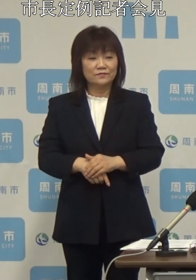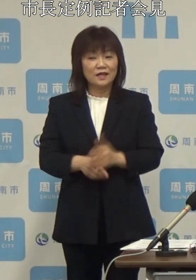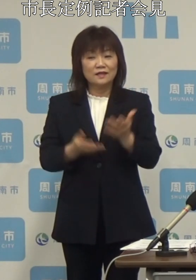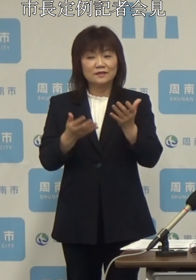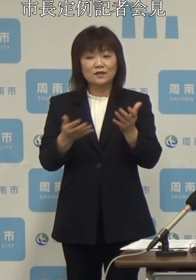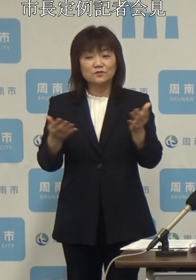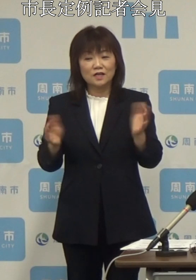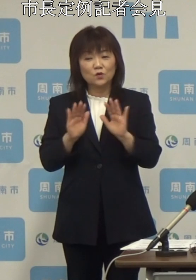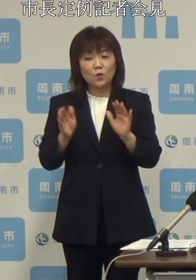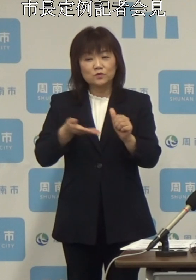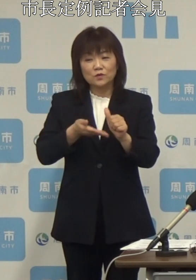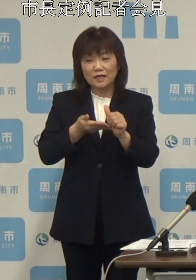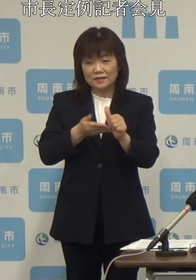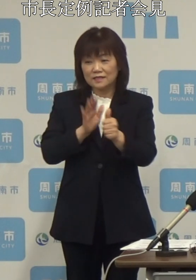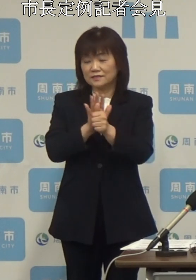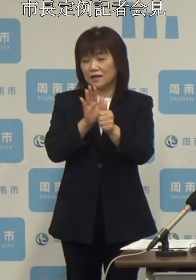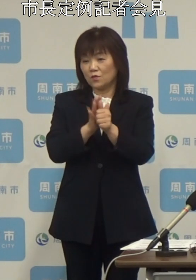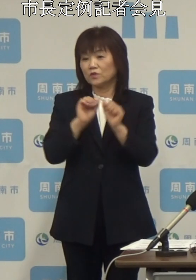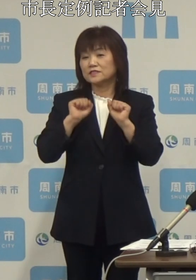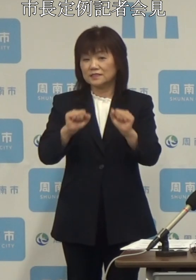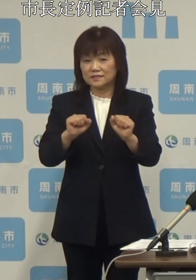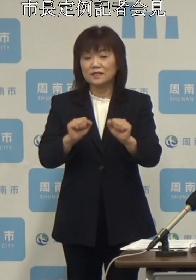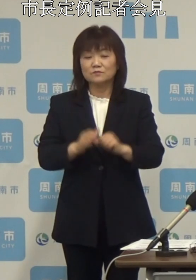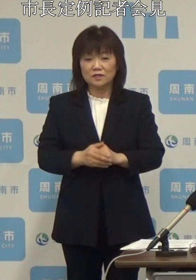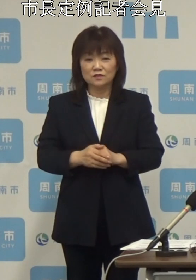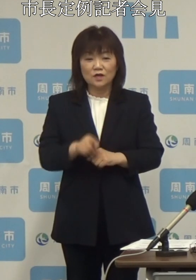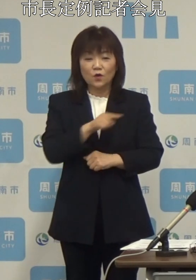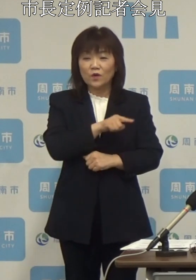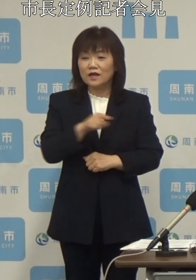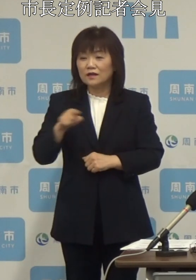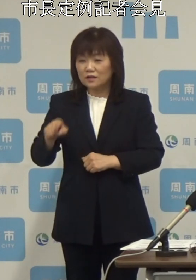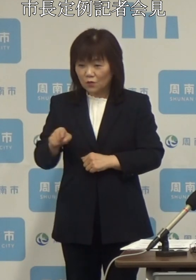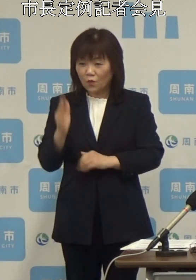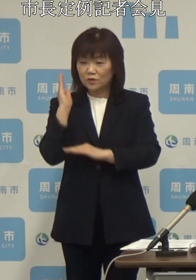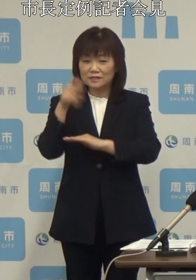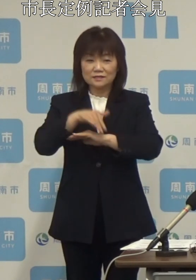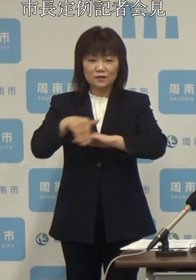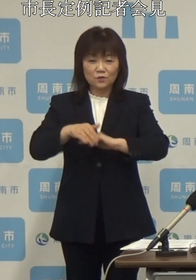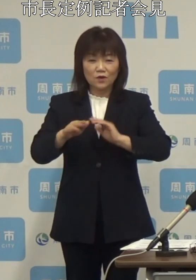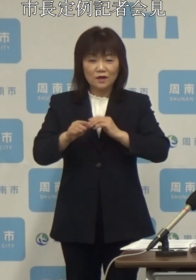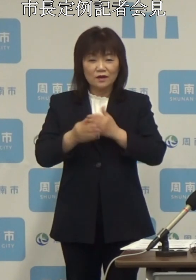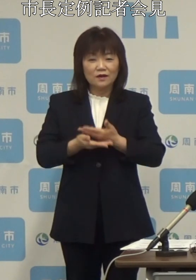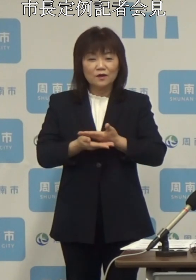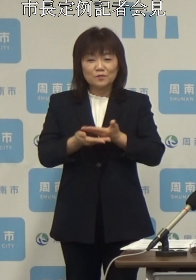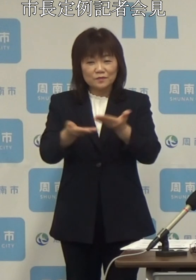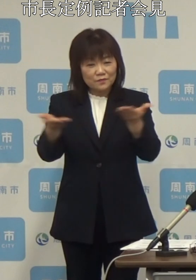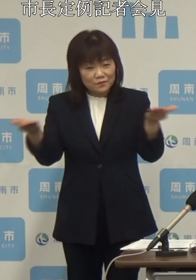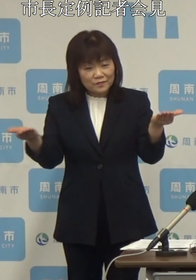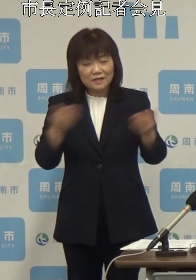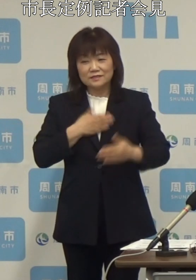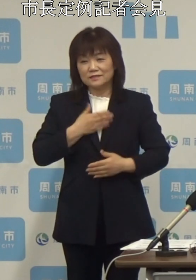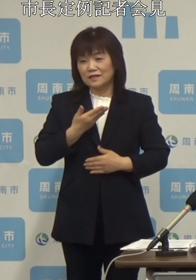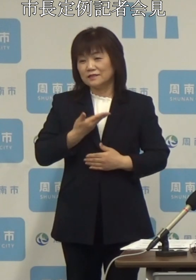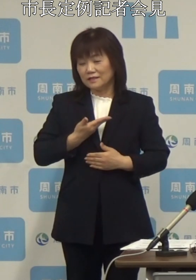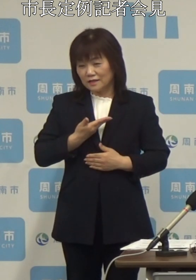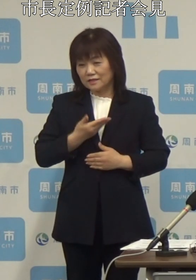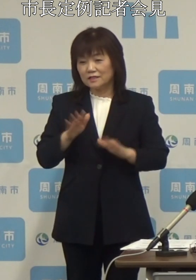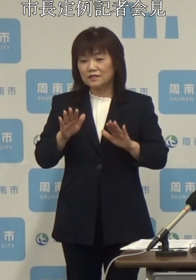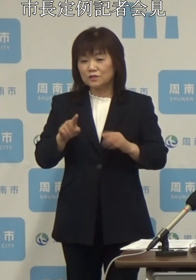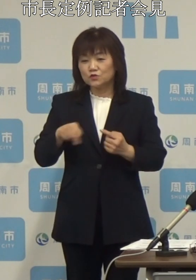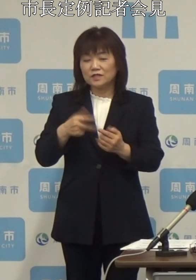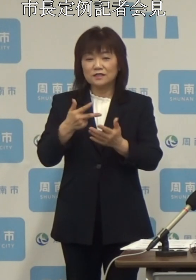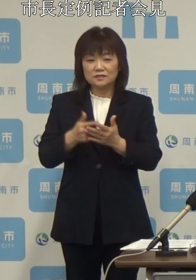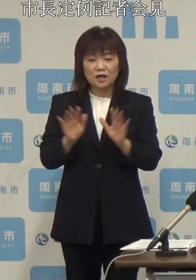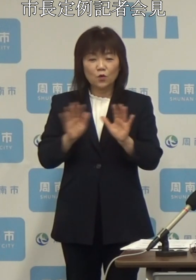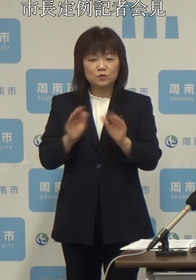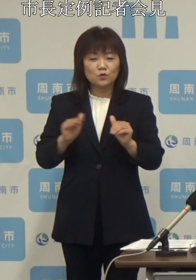多くの子育て支援を実施しております。これらの施策を広く知っていただくことで本市で子育てを